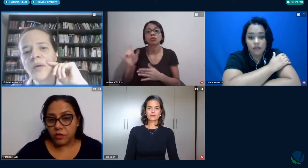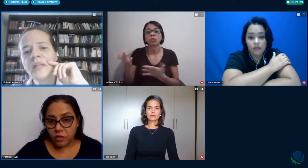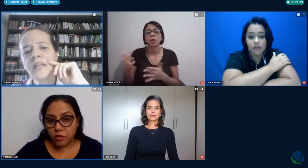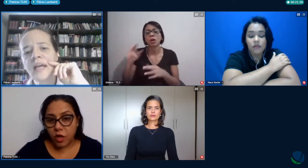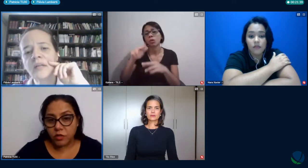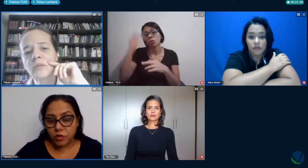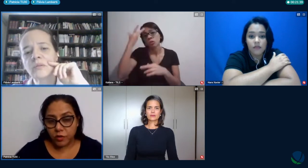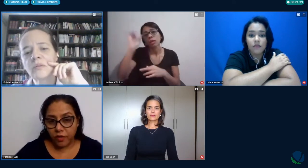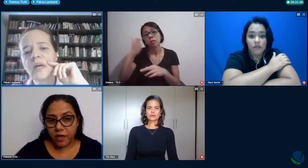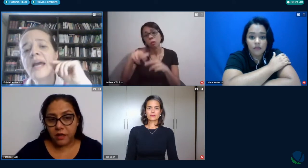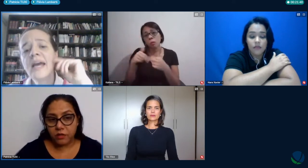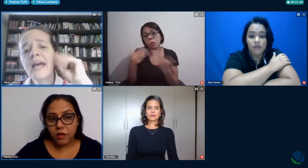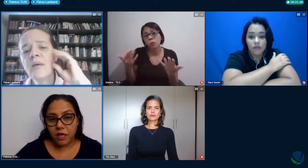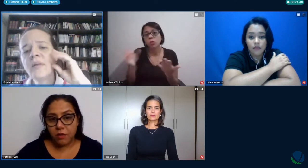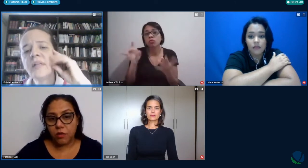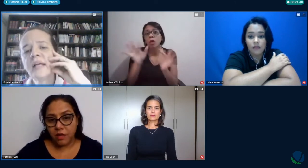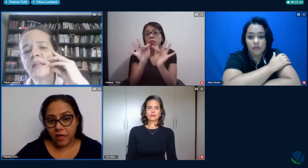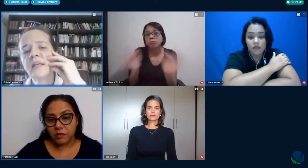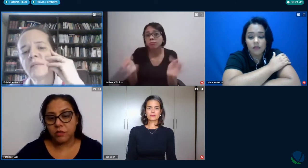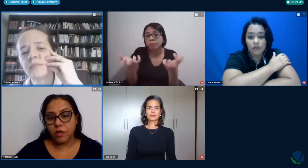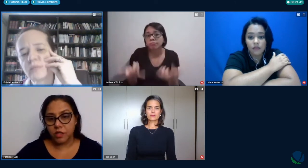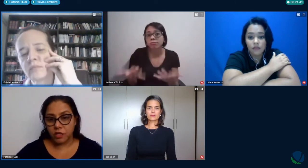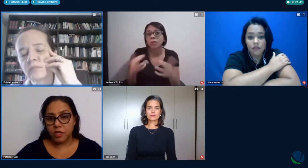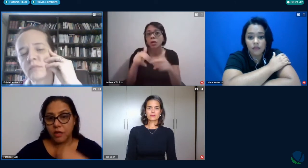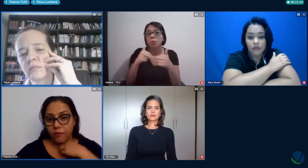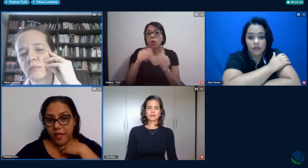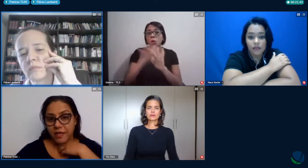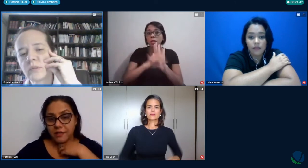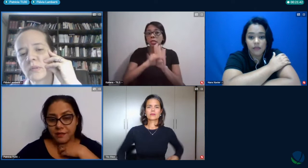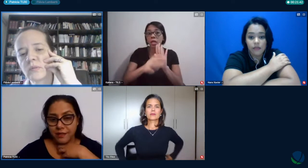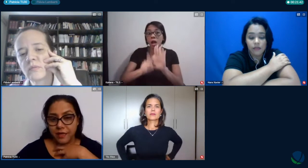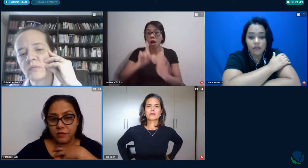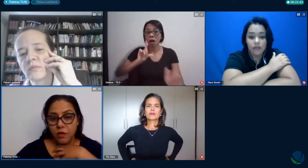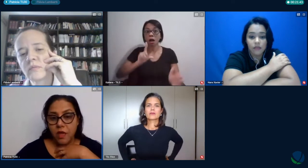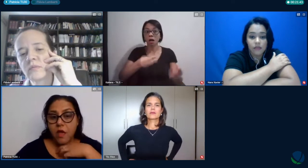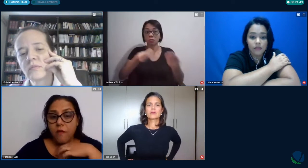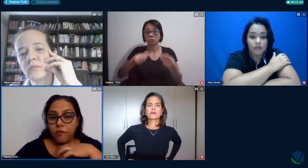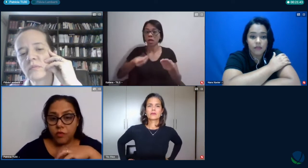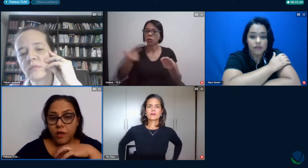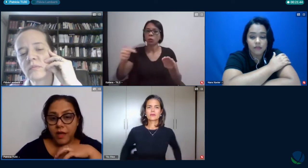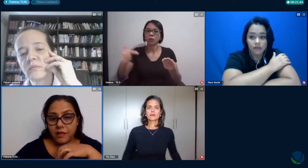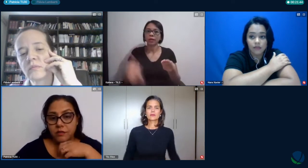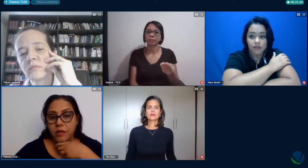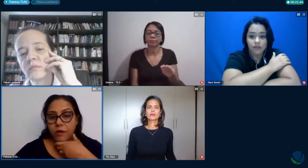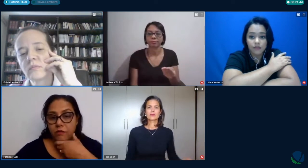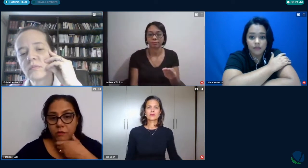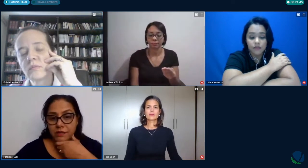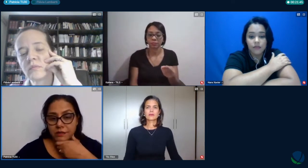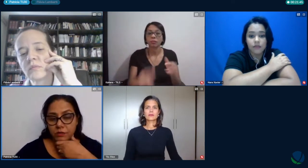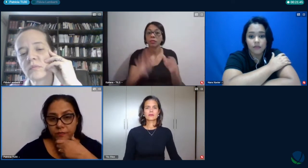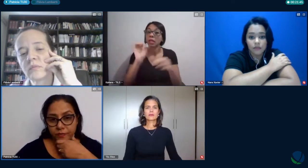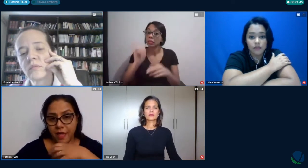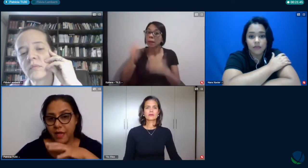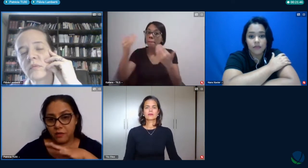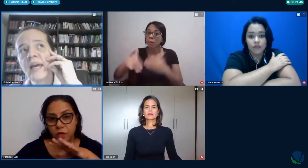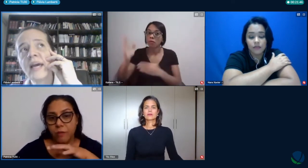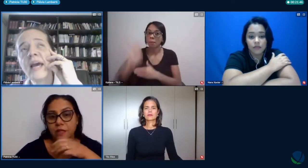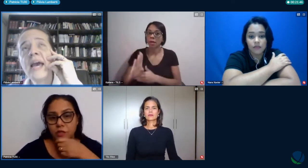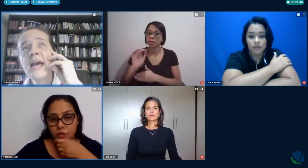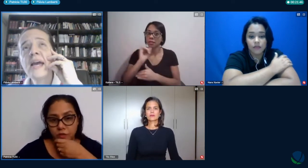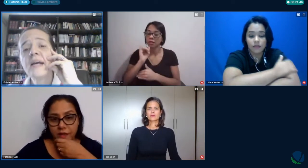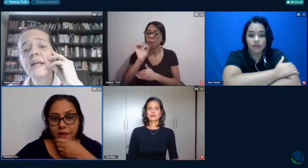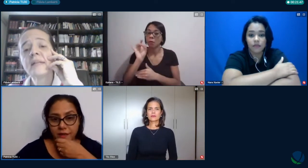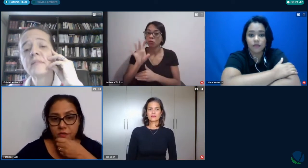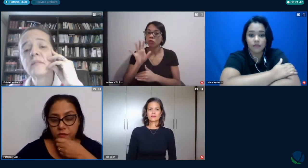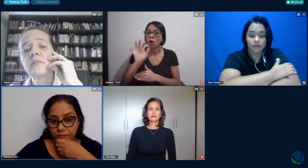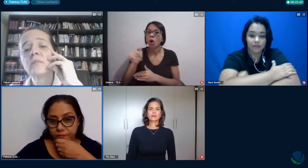por isso. Estou só simplificando que o texto, a gente não tem esse acesso no caso da Prova Brasil. Tá? É só para